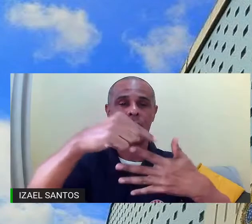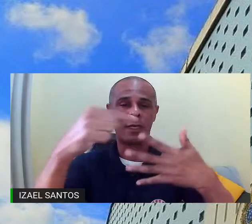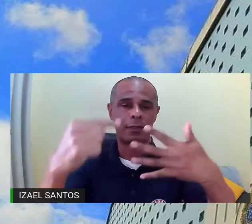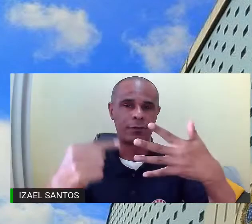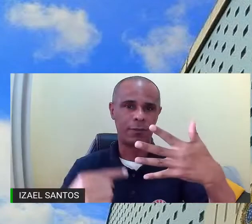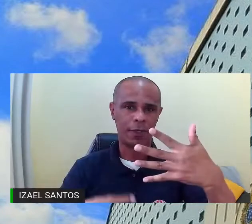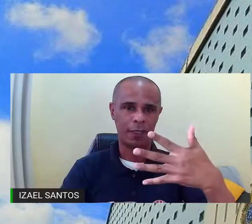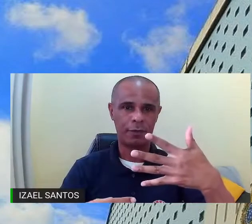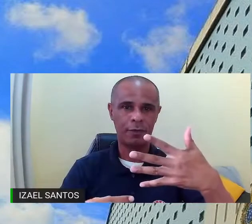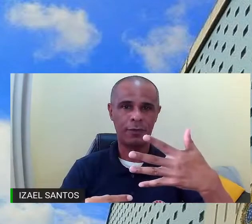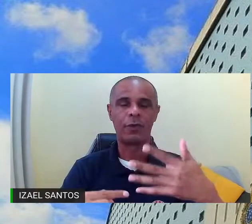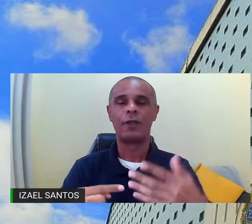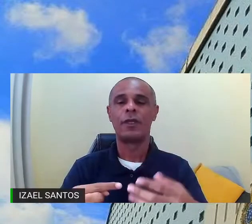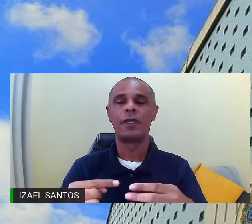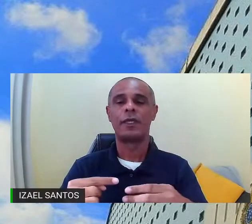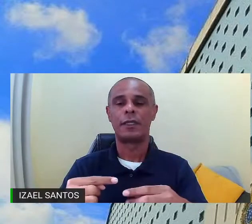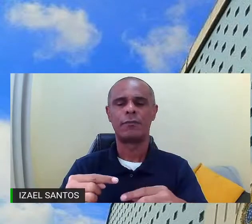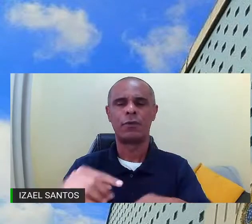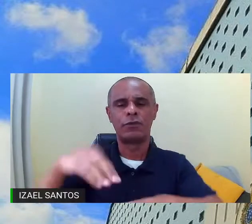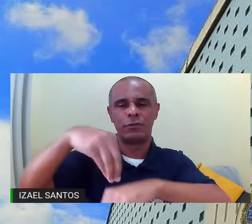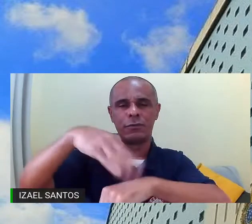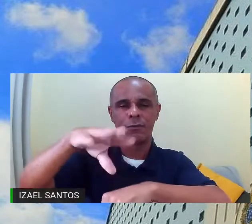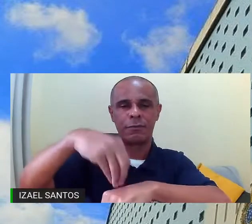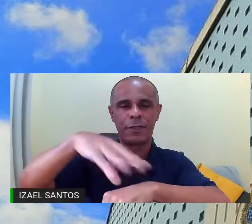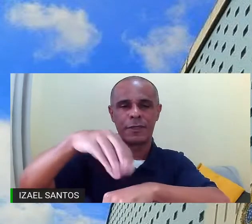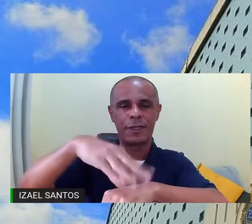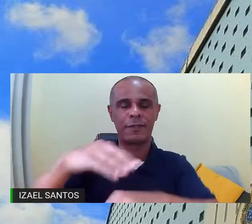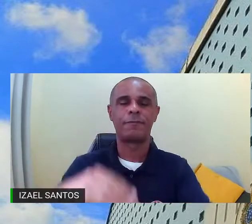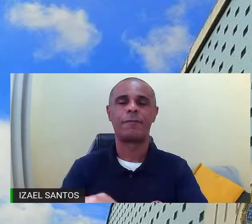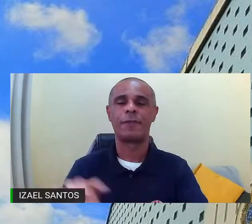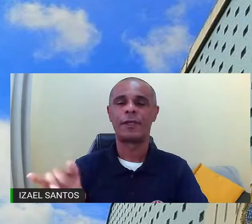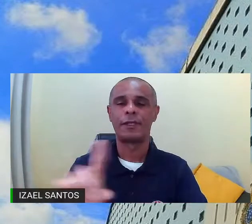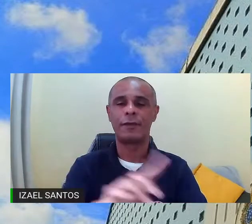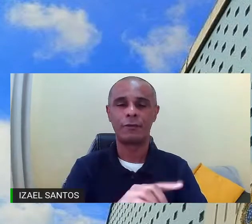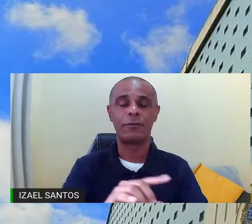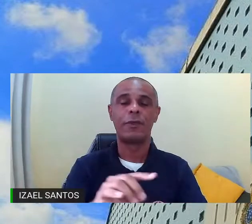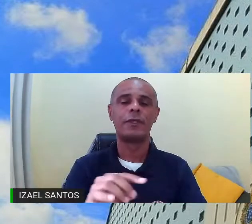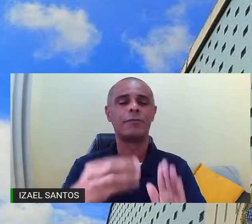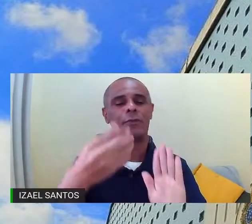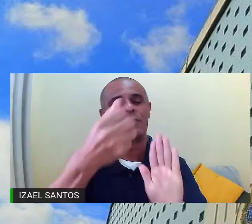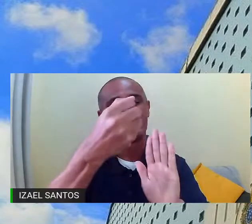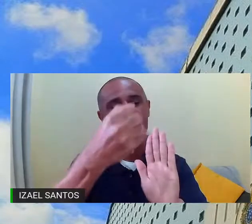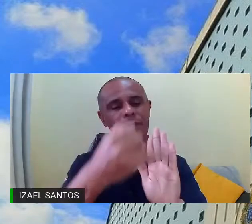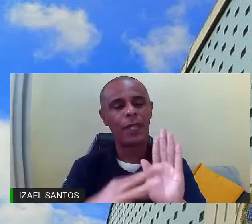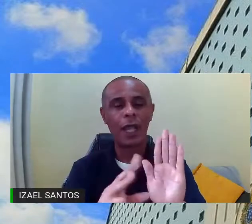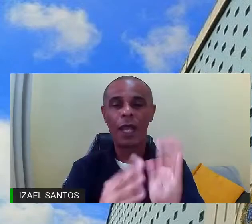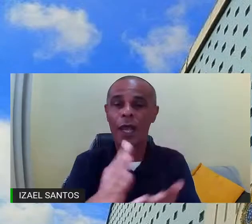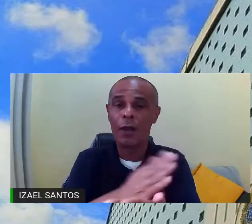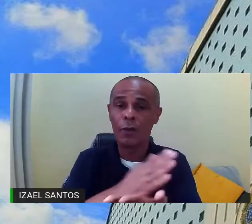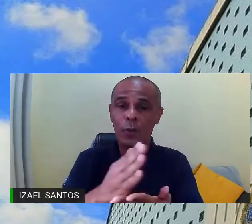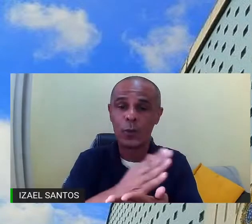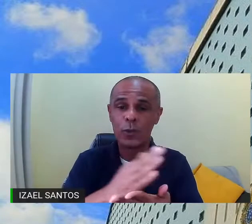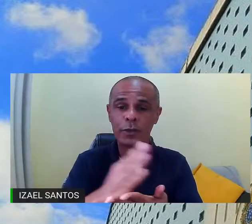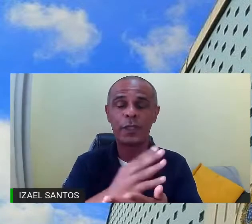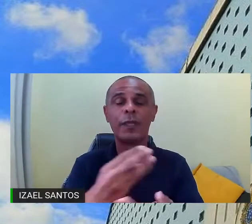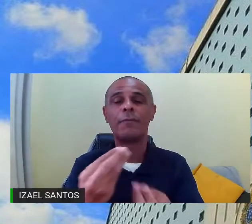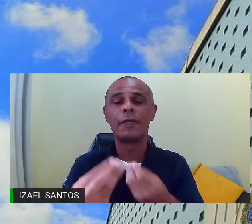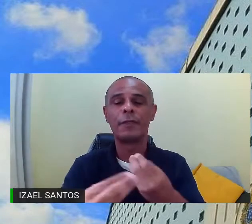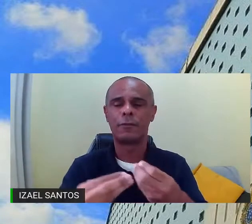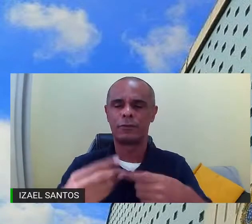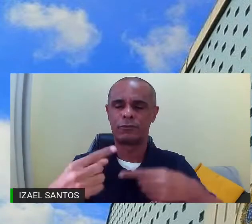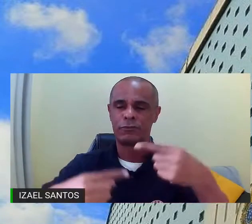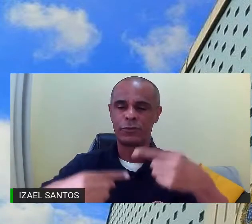senhores o que me parece que está escrito e o que deve ser entendido e pensado sobre esses